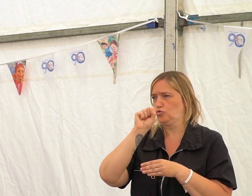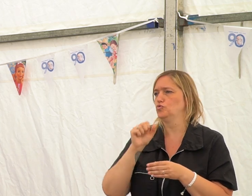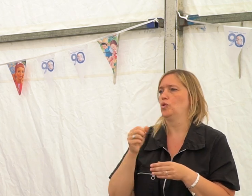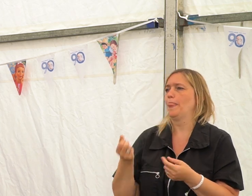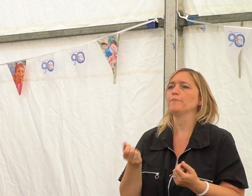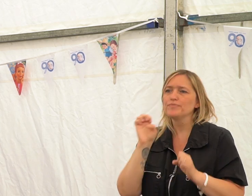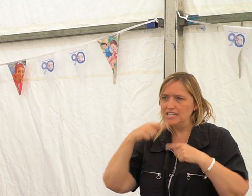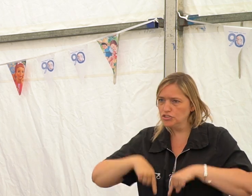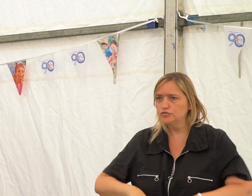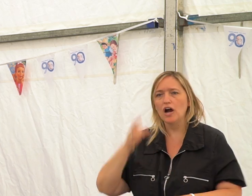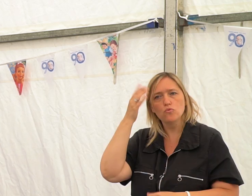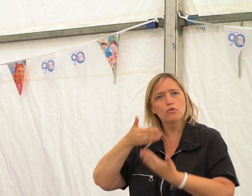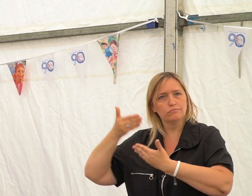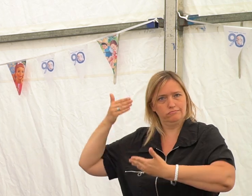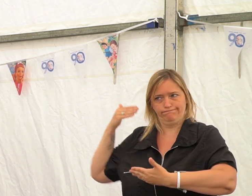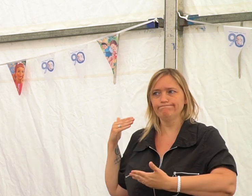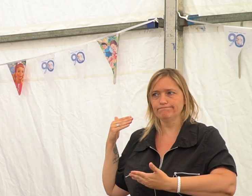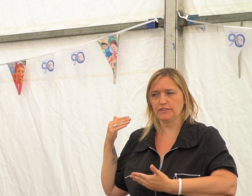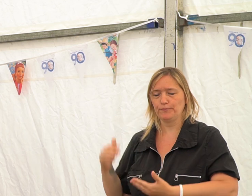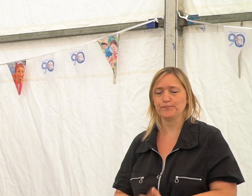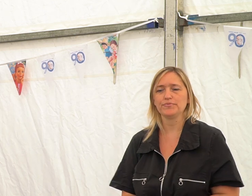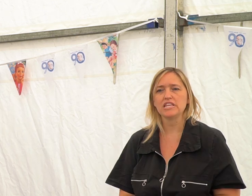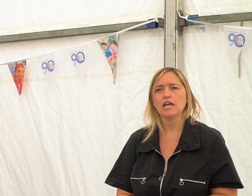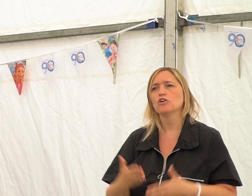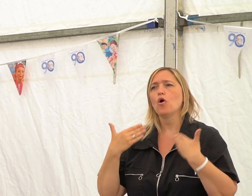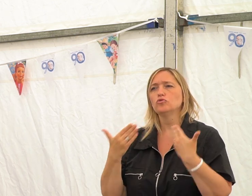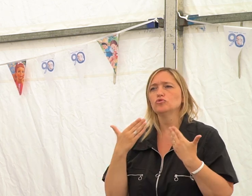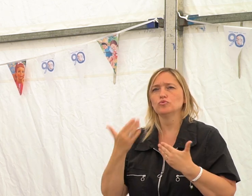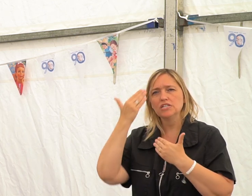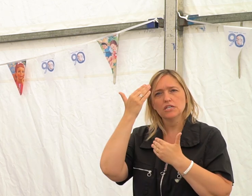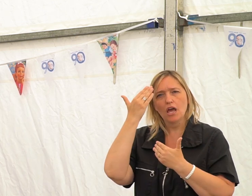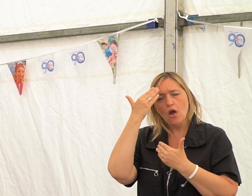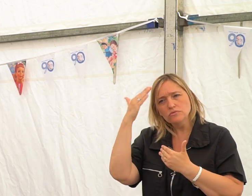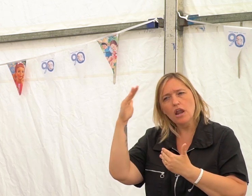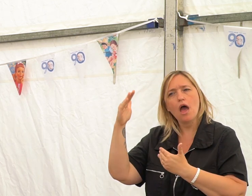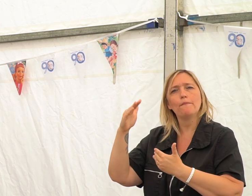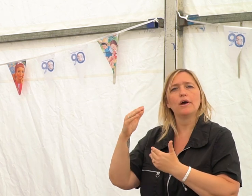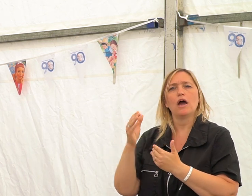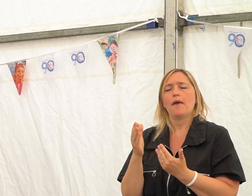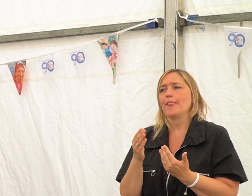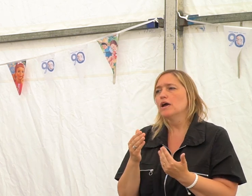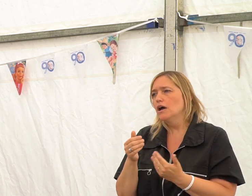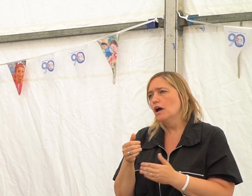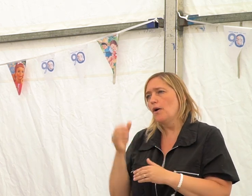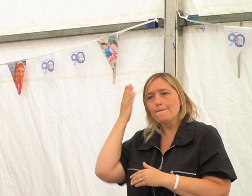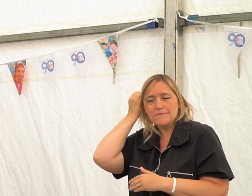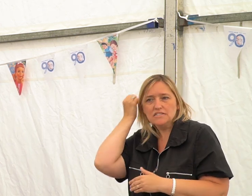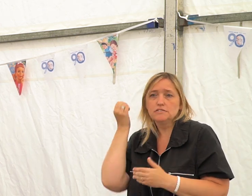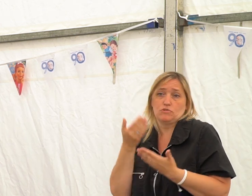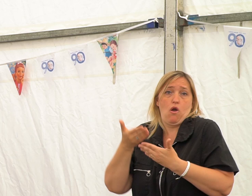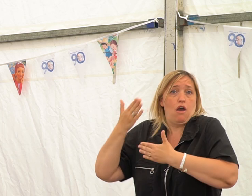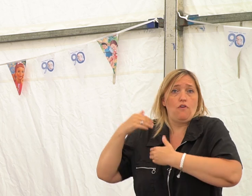Marlier, s'il est ici et si aujourd'hui on peut célébrer Martine, c'est aussi parce que en tant qu'échevin à l'époque, il y